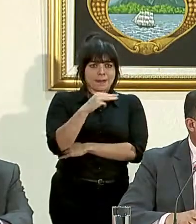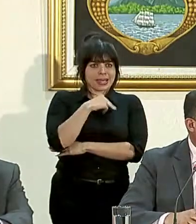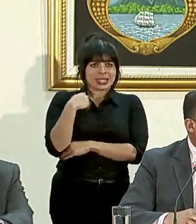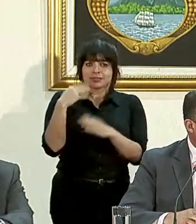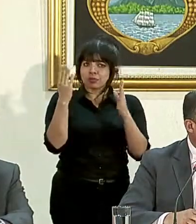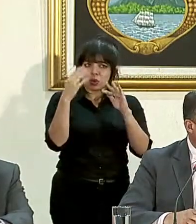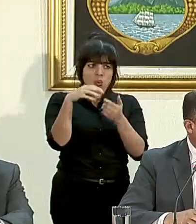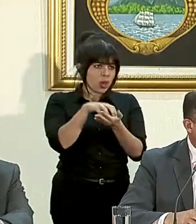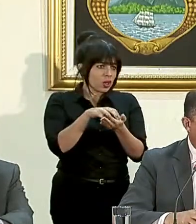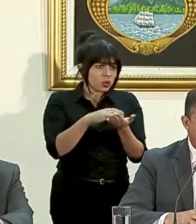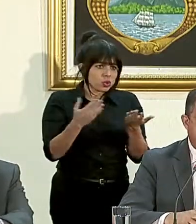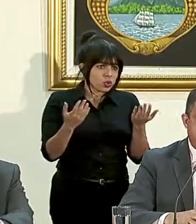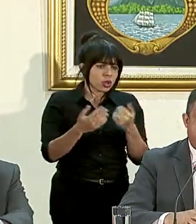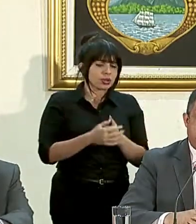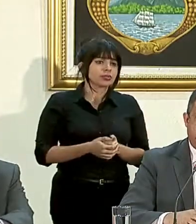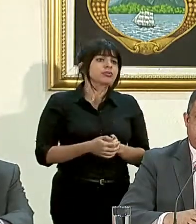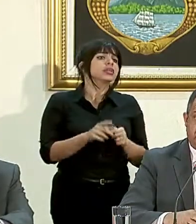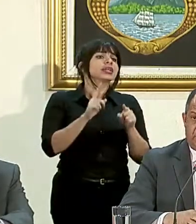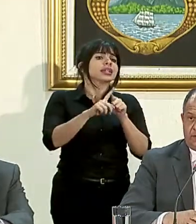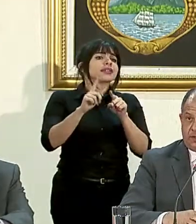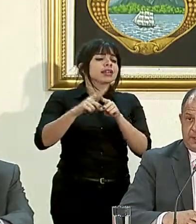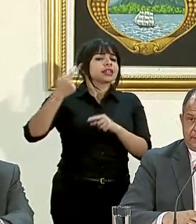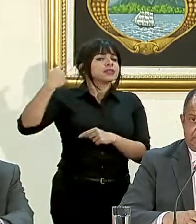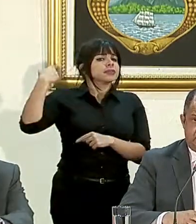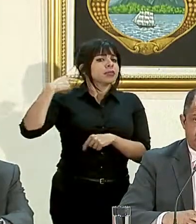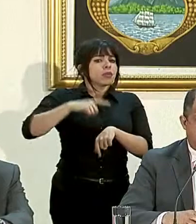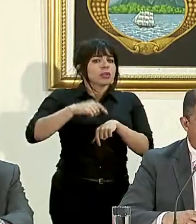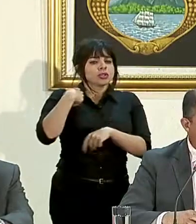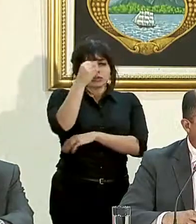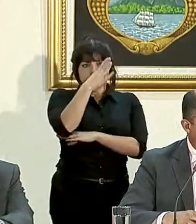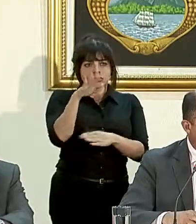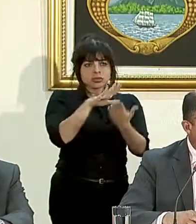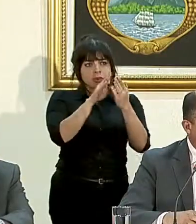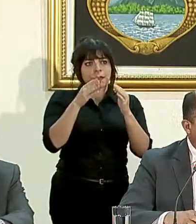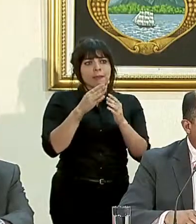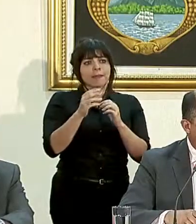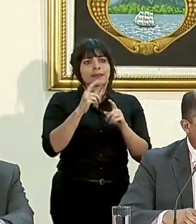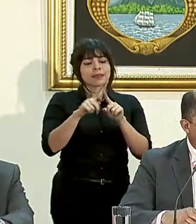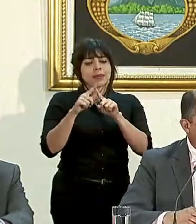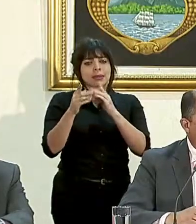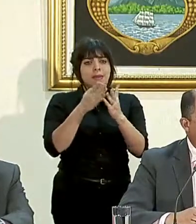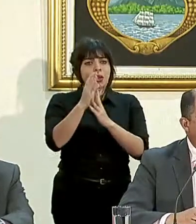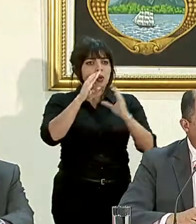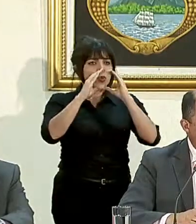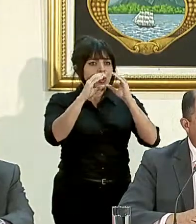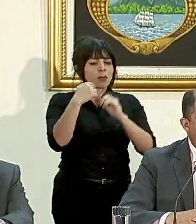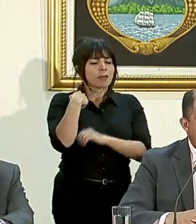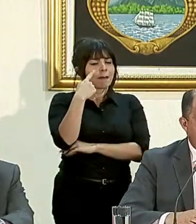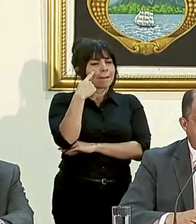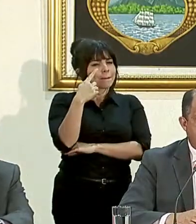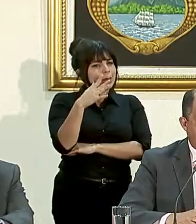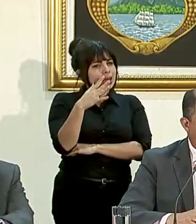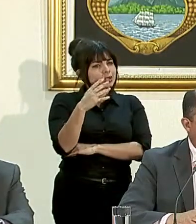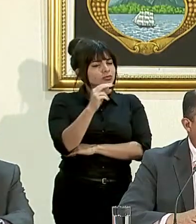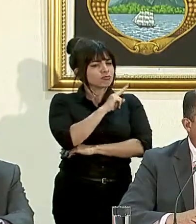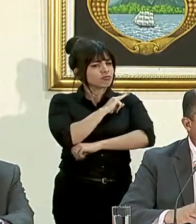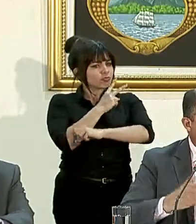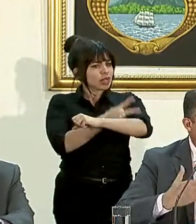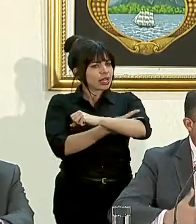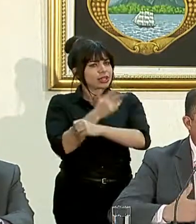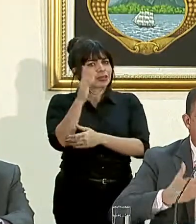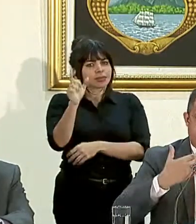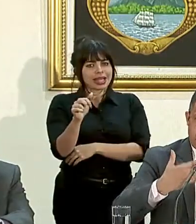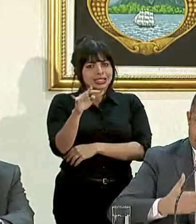ninguna duda. En diferentes ocasiones señalé ante los medios de comunicación que me parecía muy, muy valiente doña